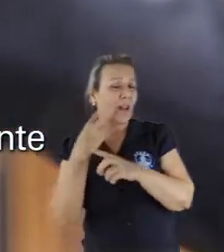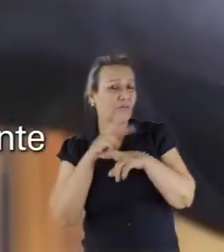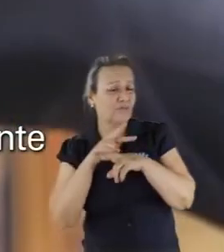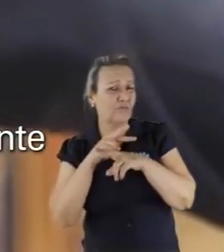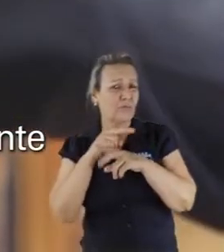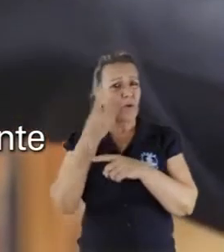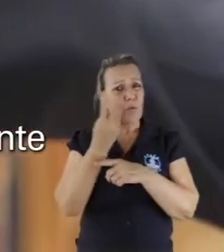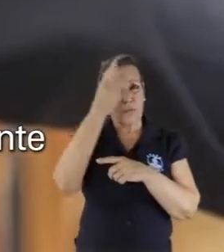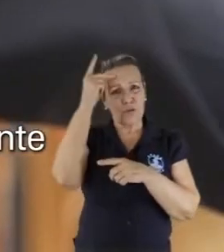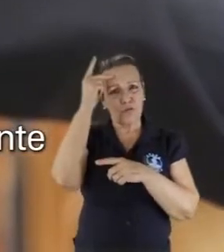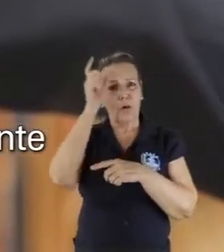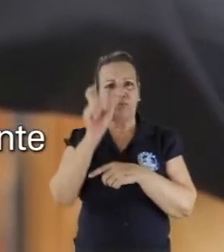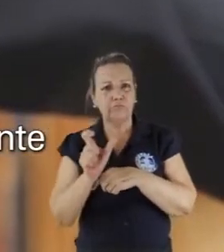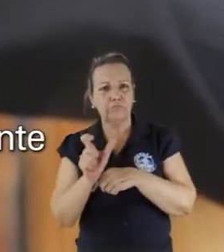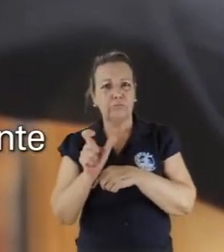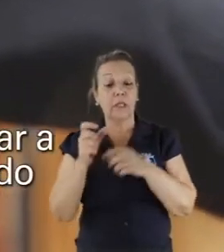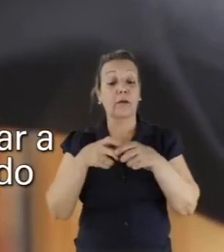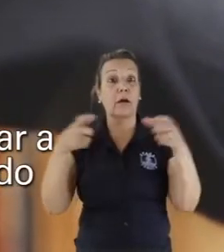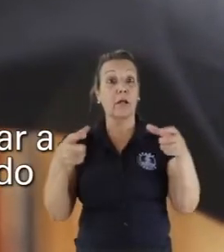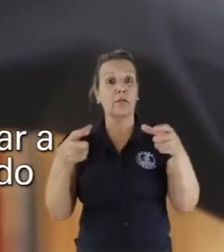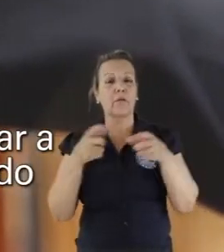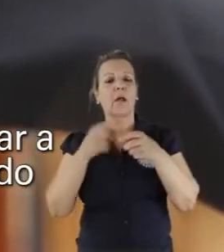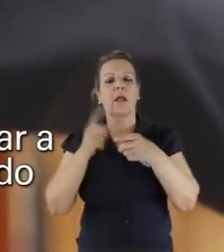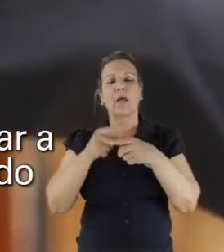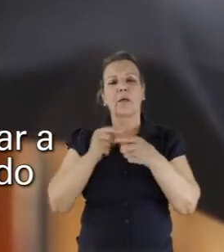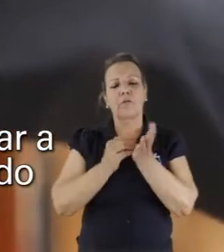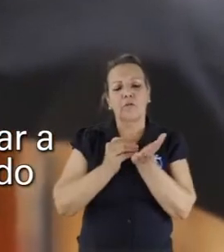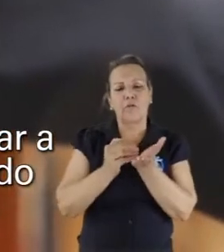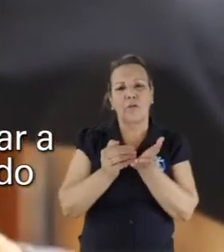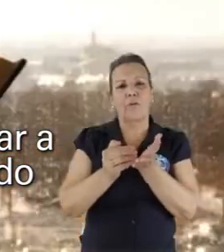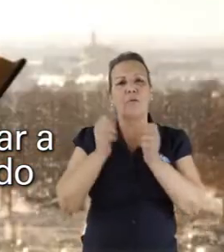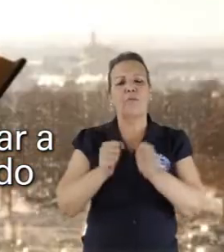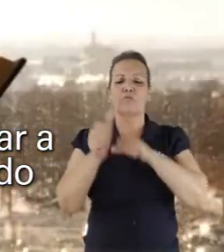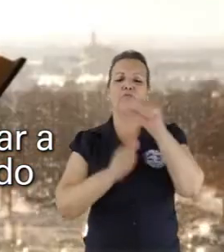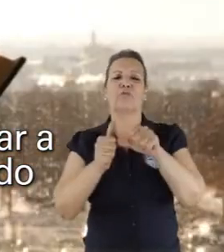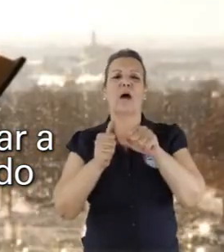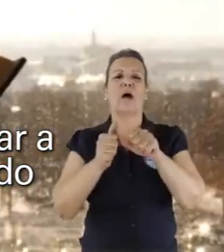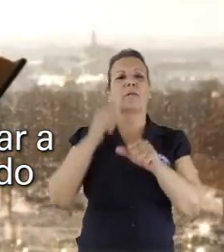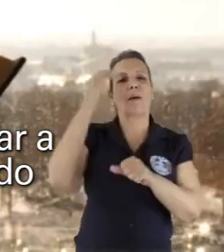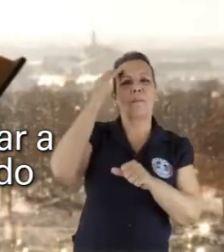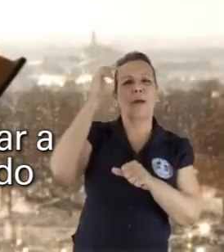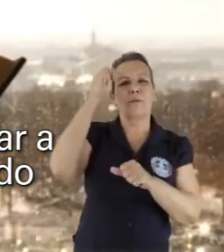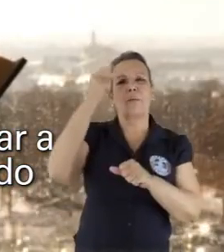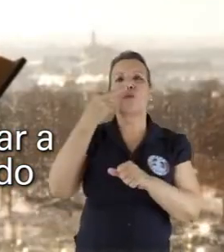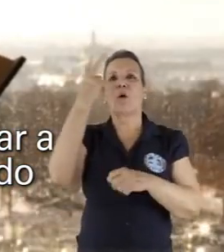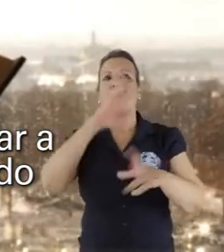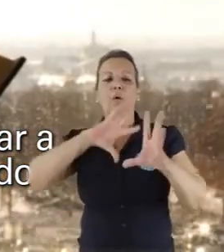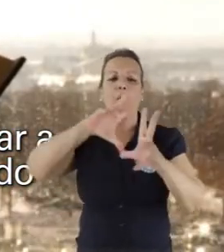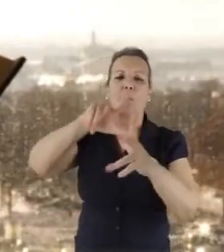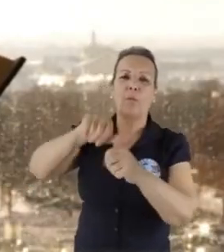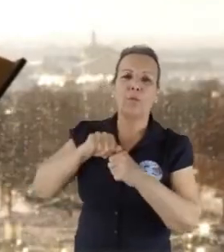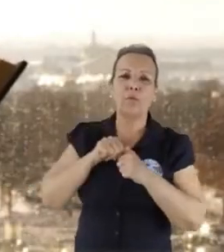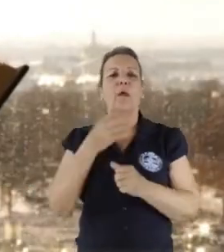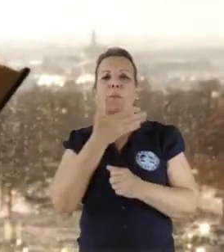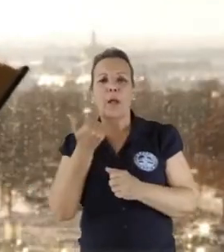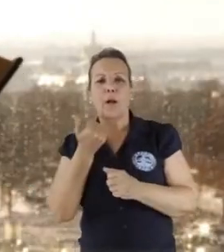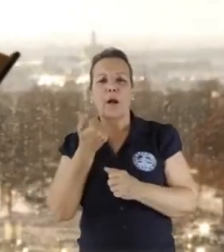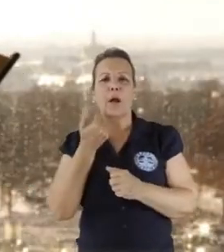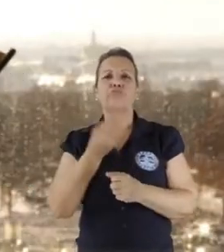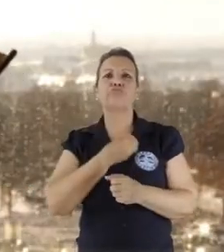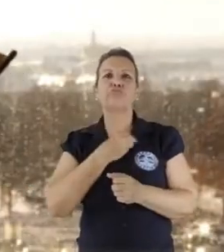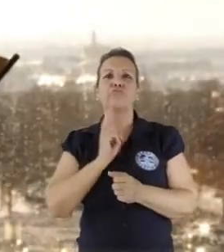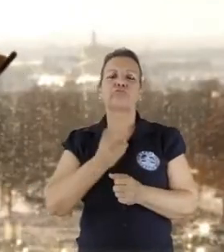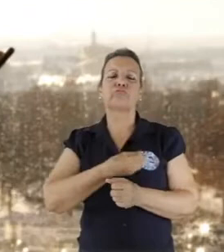atua especificamente na esfera de um indivíduo. E grande porque a partir daí pode mudar a maneira como alguém enxerga o mundo e melhorar